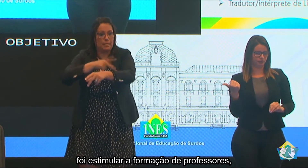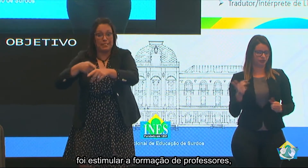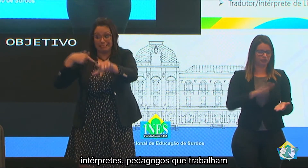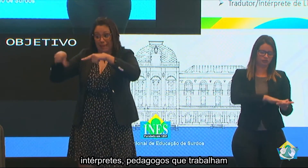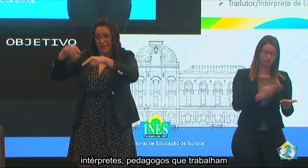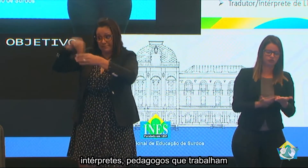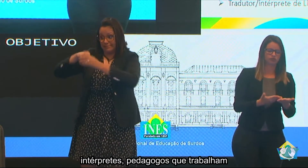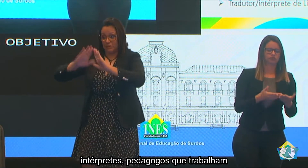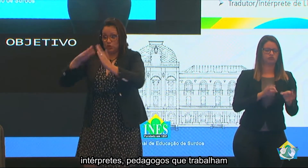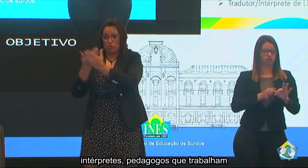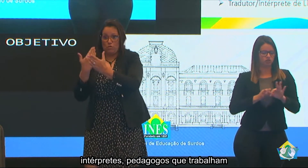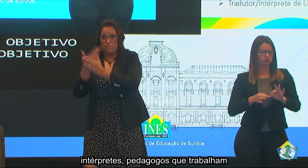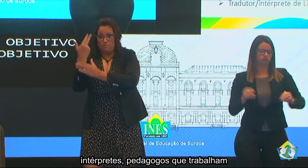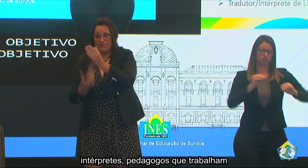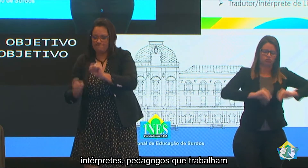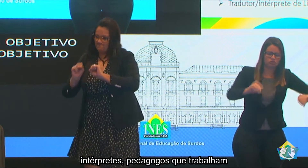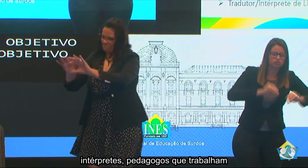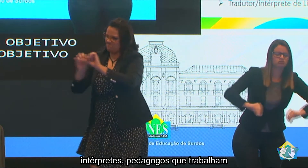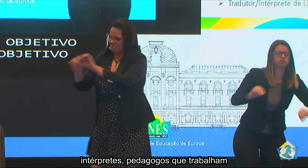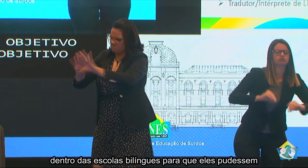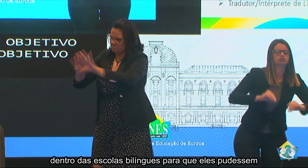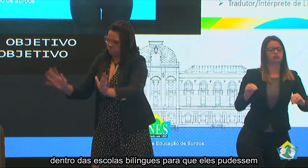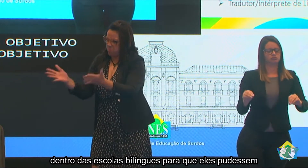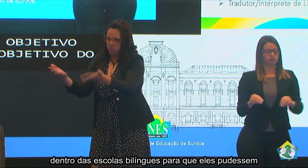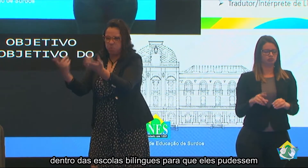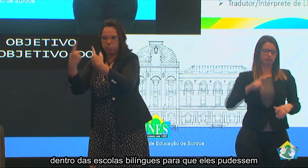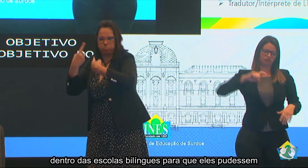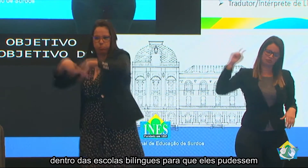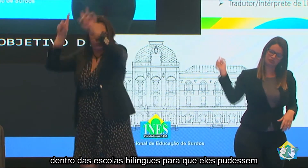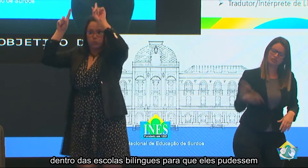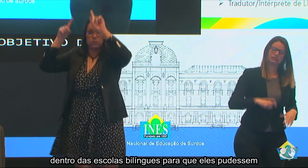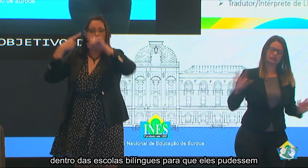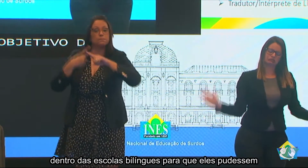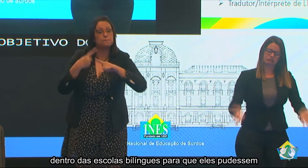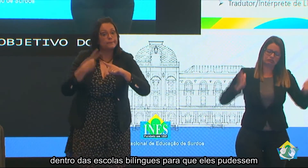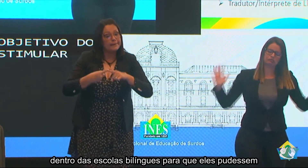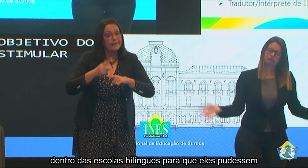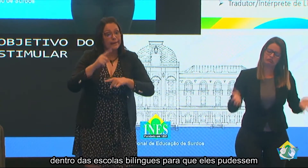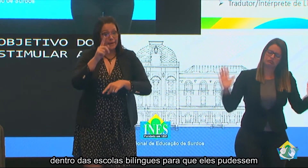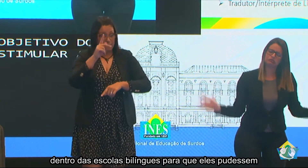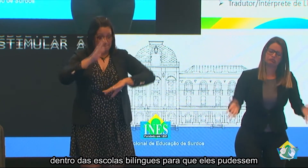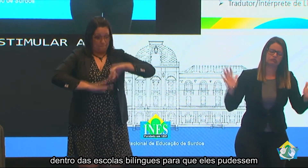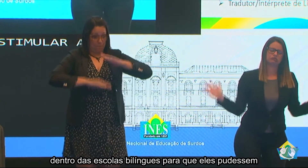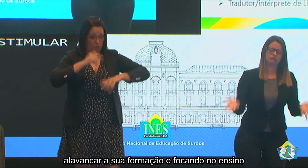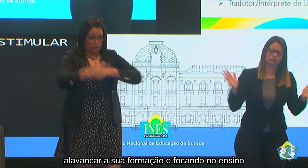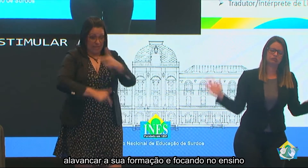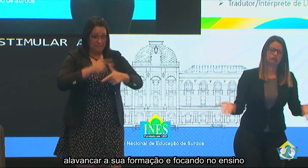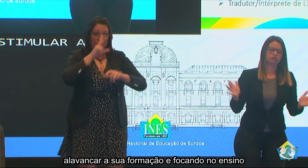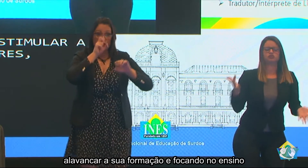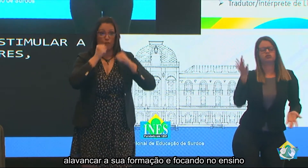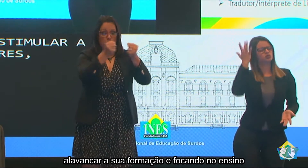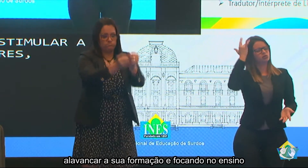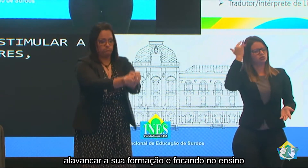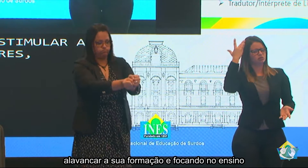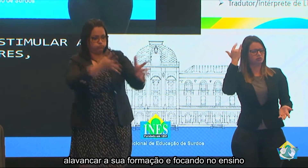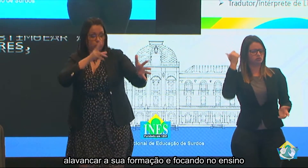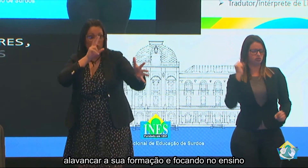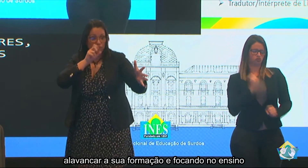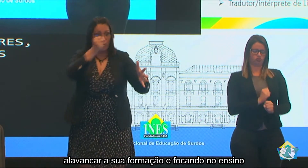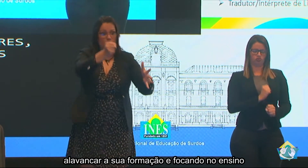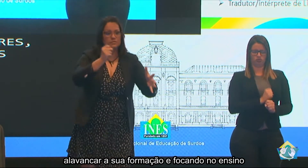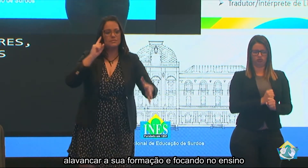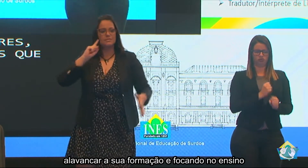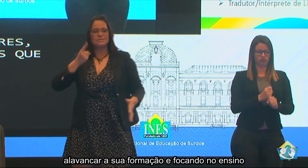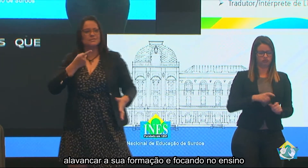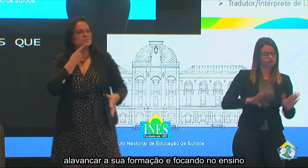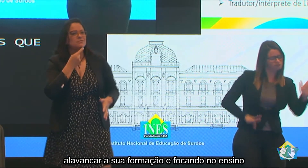professores, intérpretes, pedagogos que trabalham dentro das escolas bilíngues para que eles pudessem alavancar a sua